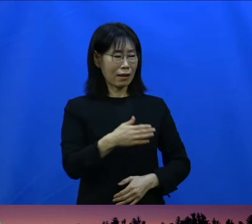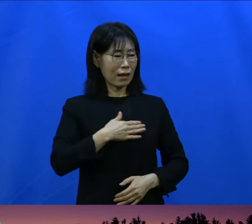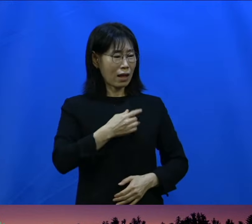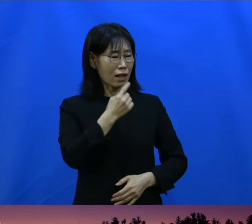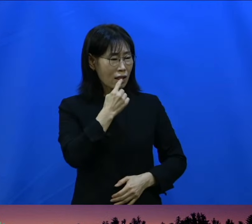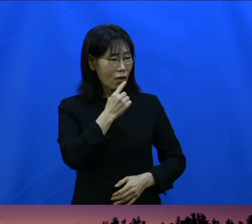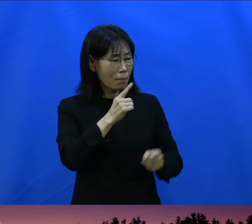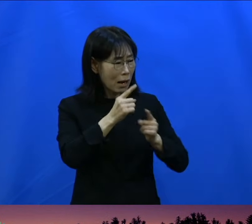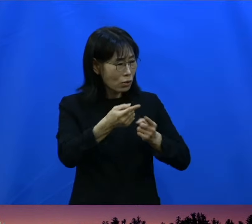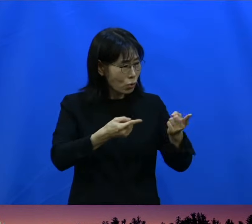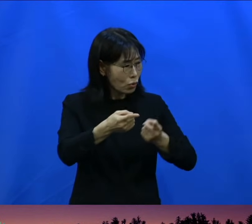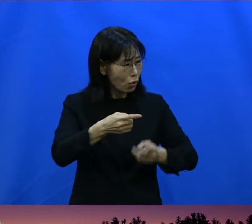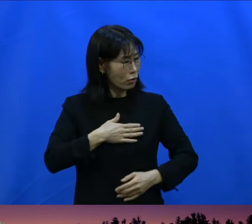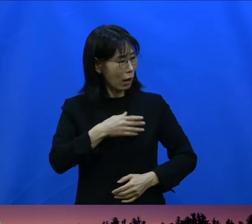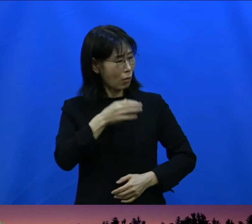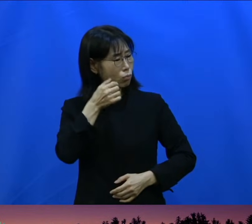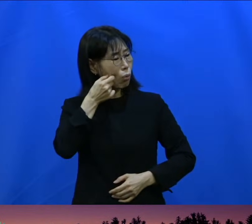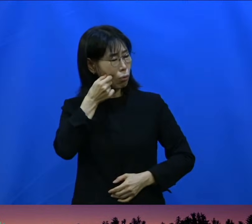너무